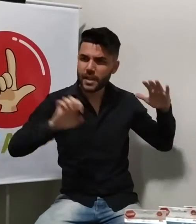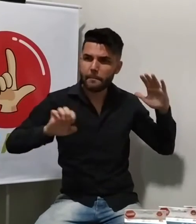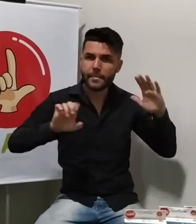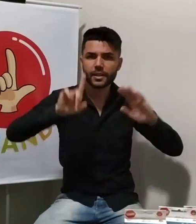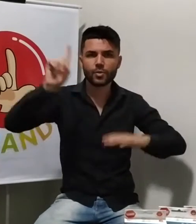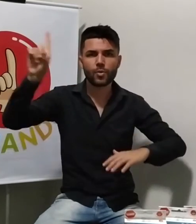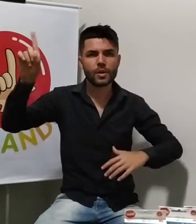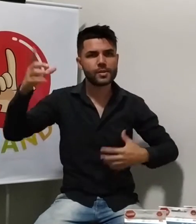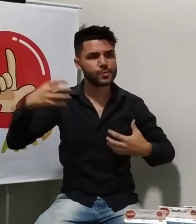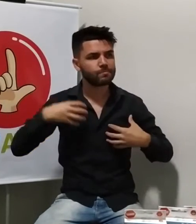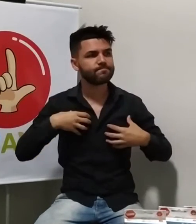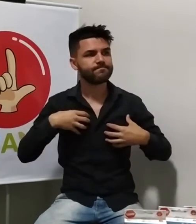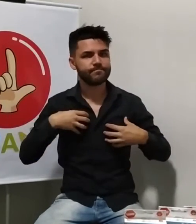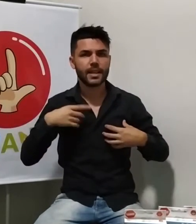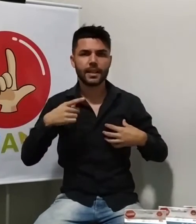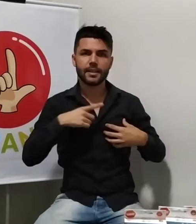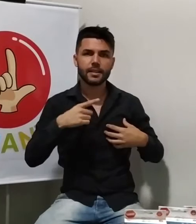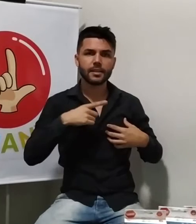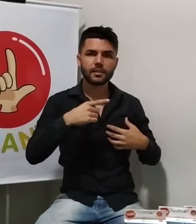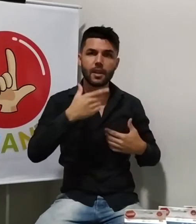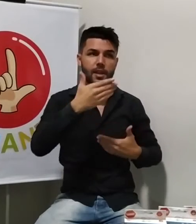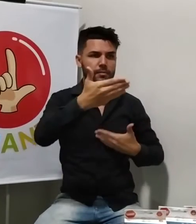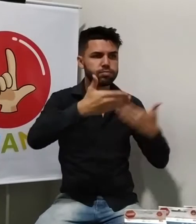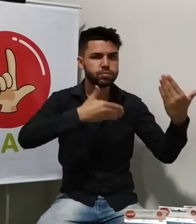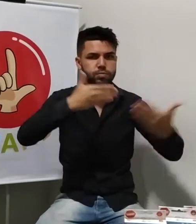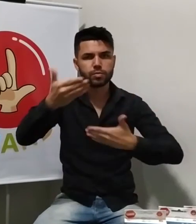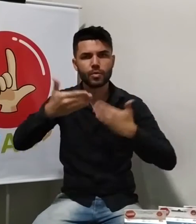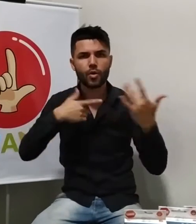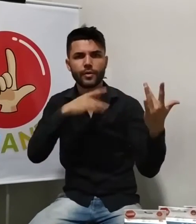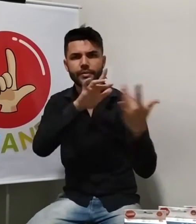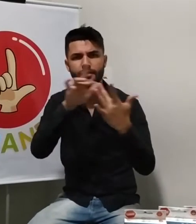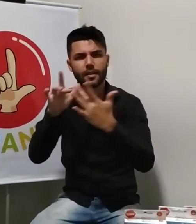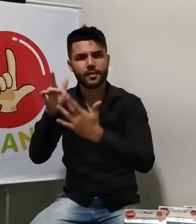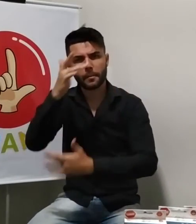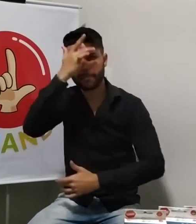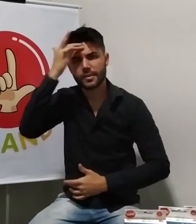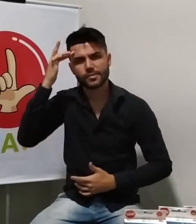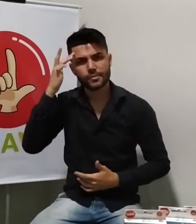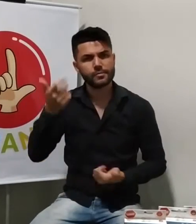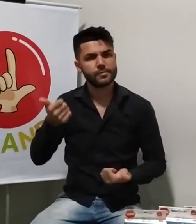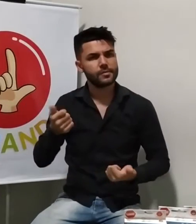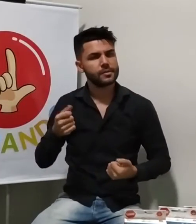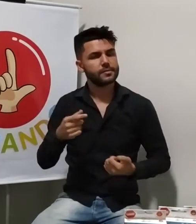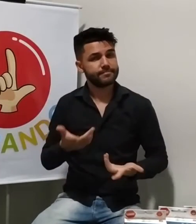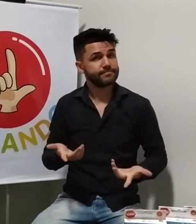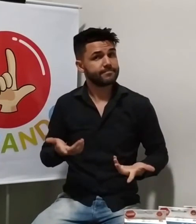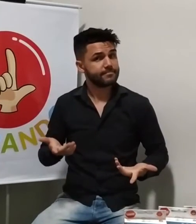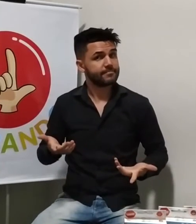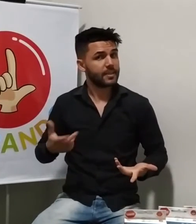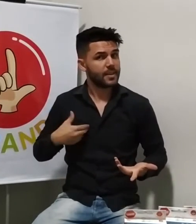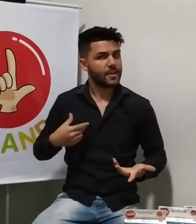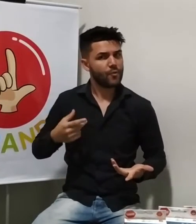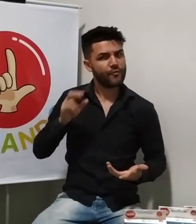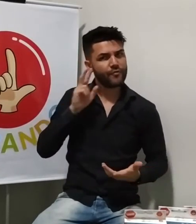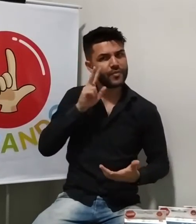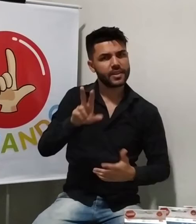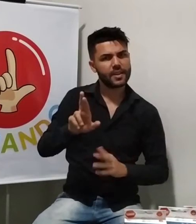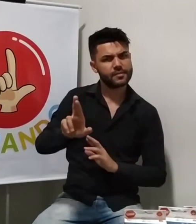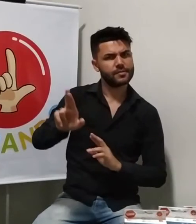diretor da Unimed Brasil, eu consegui entrar. Na Unimed, uma empresa grande, né? Não conseguia dar muita ideia, tudo que eu passava, uma empresa super